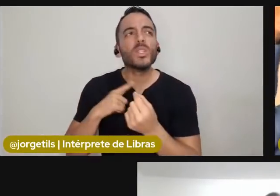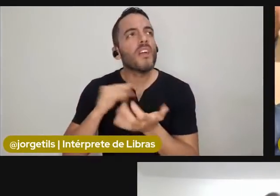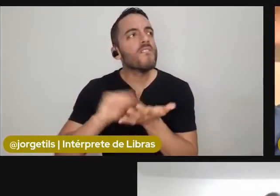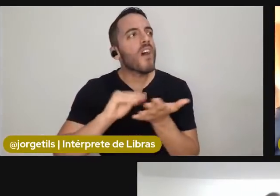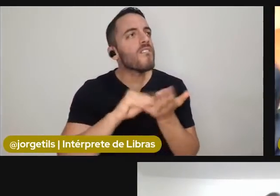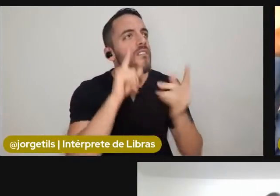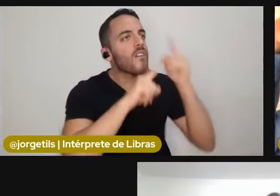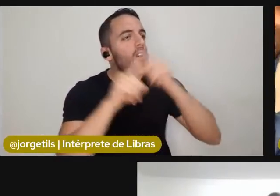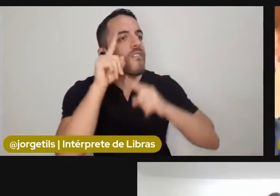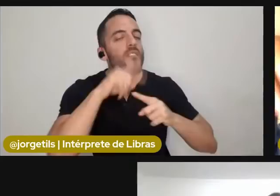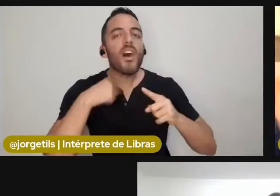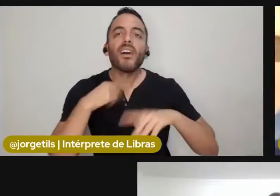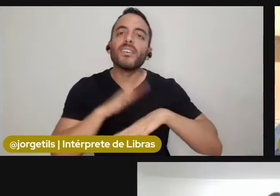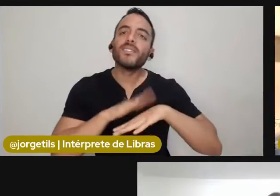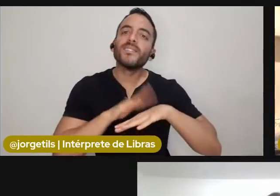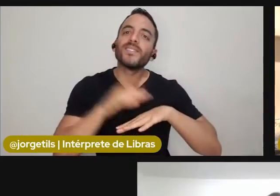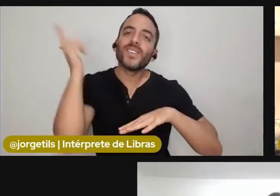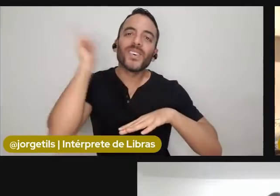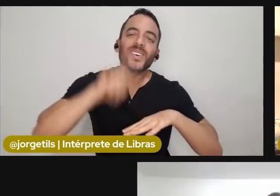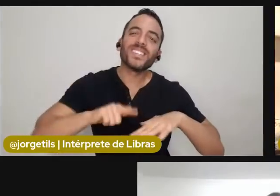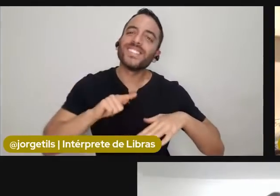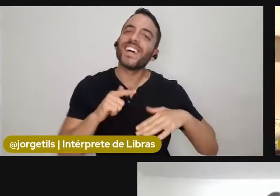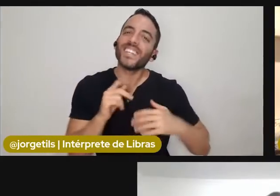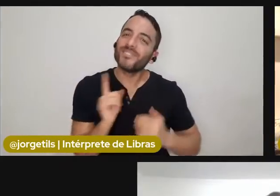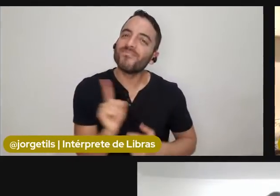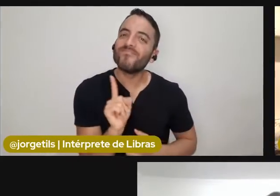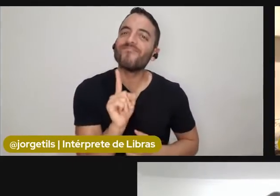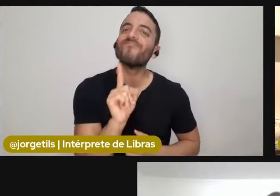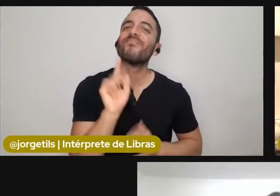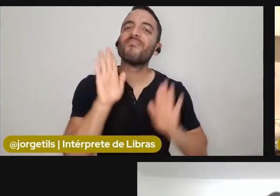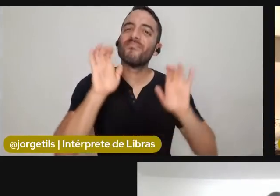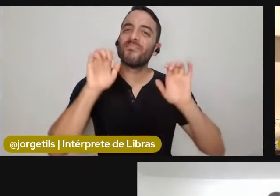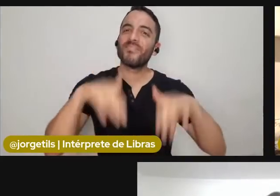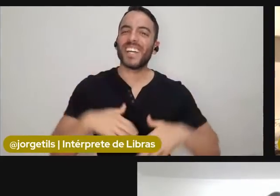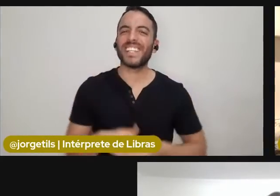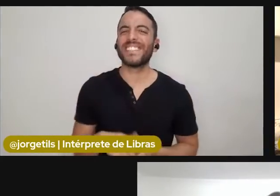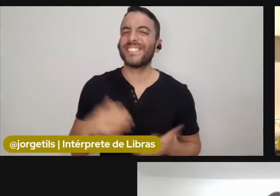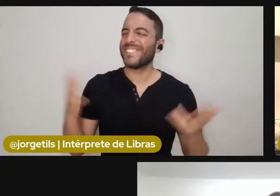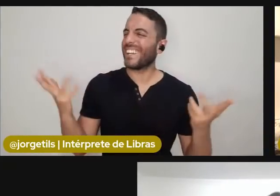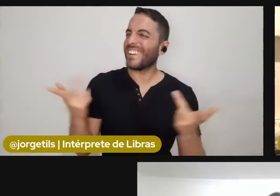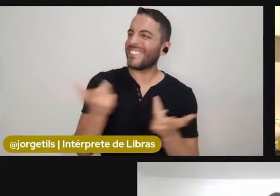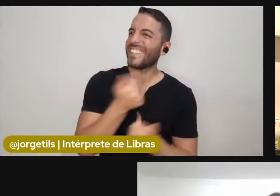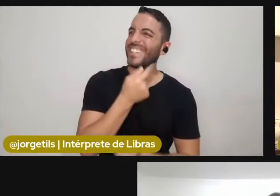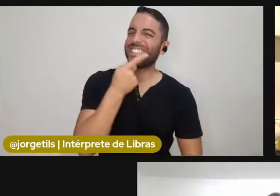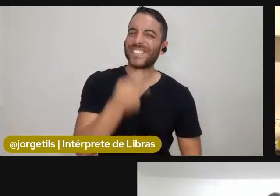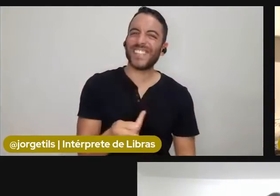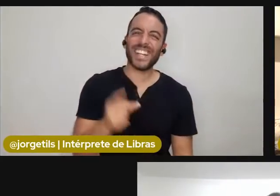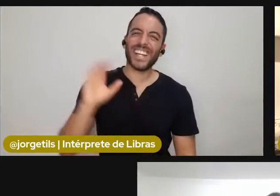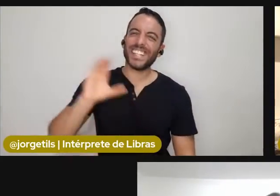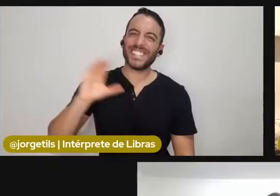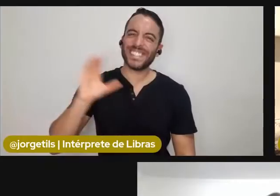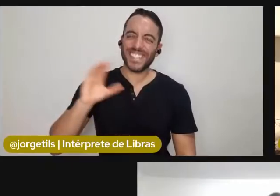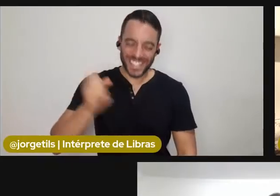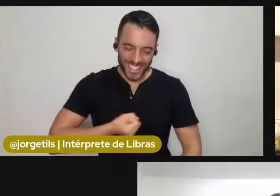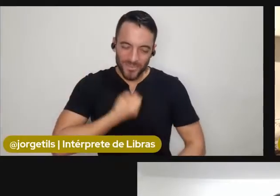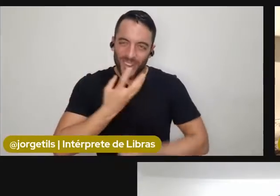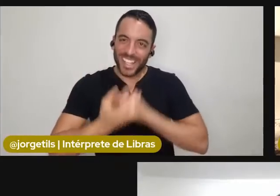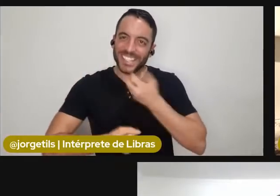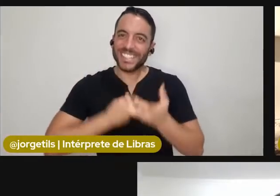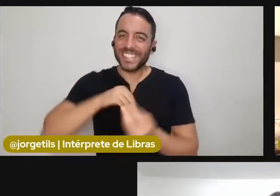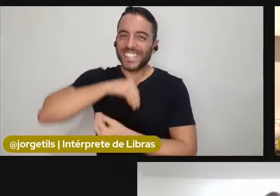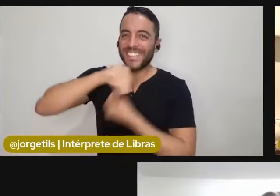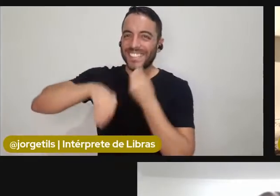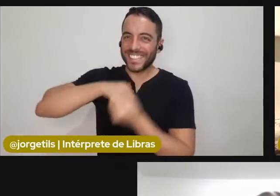humana. É maravilhoso você falar da ciência para a gente com a poesia. A sua fala é